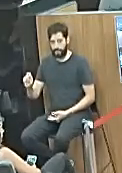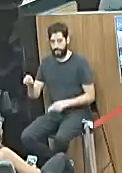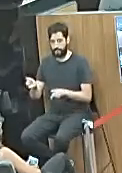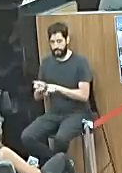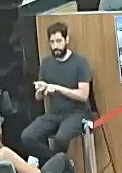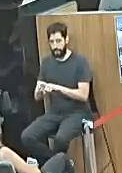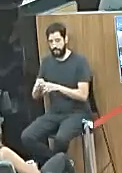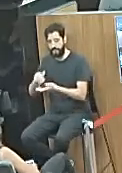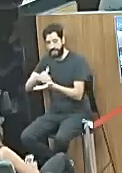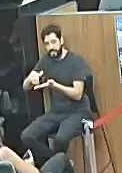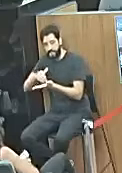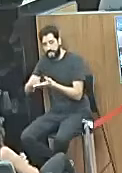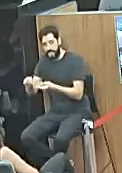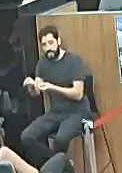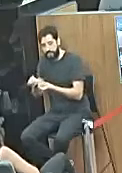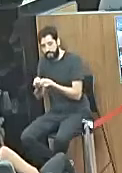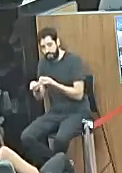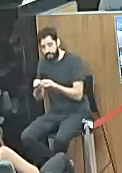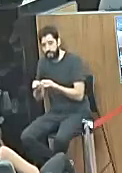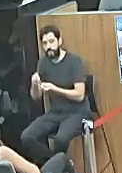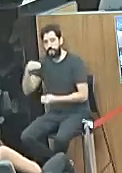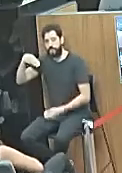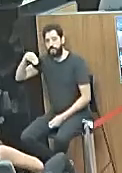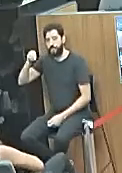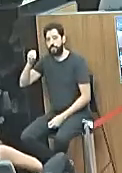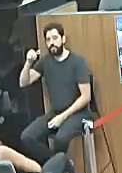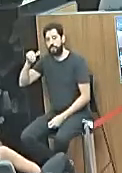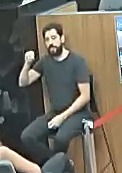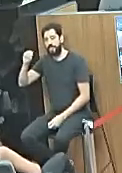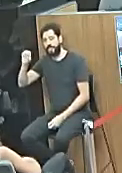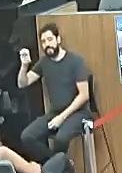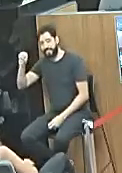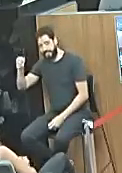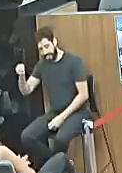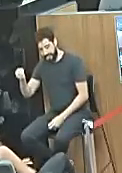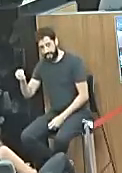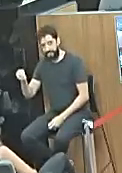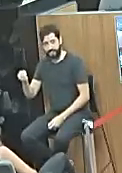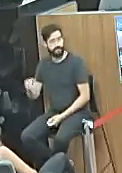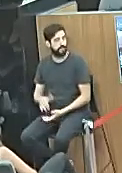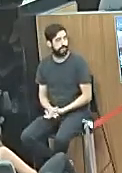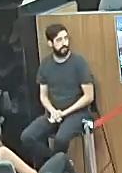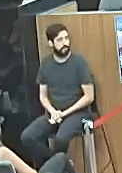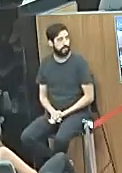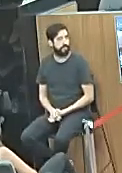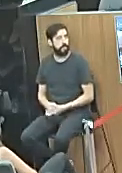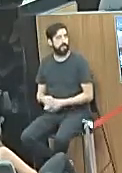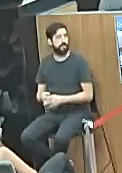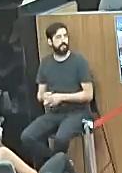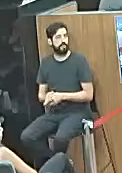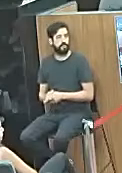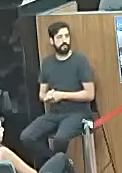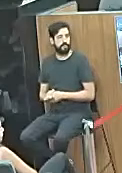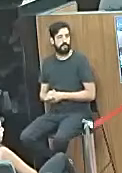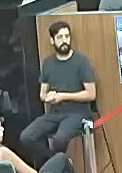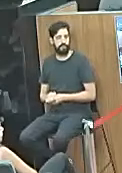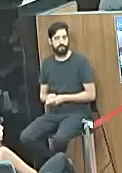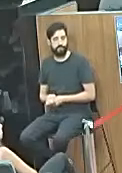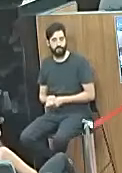de estado da fazenda moisés que então faria e do pedal moisés que então